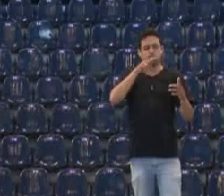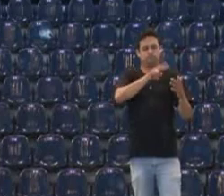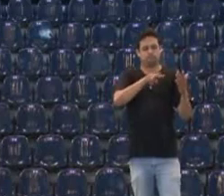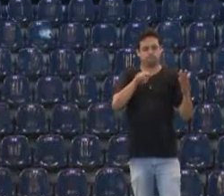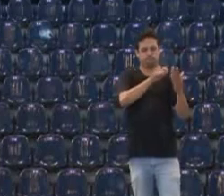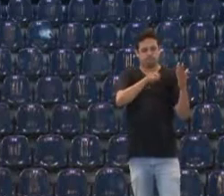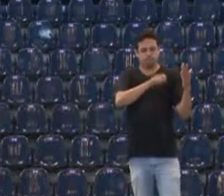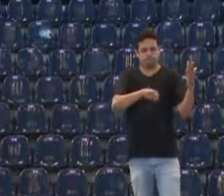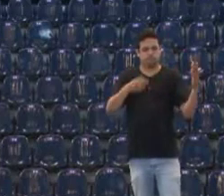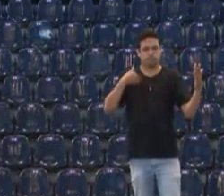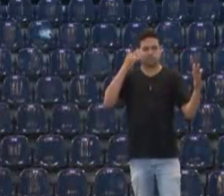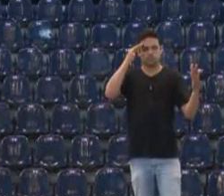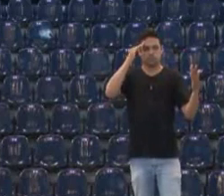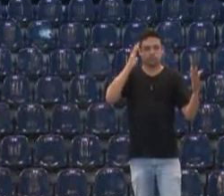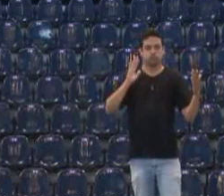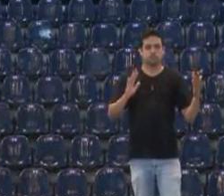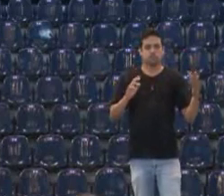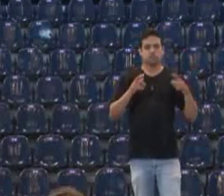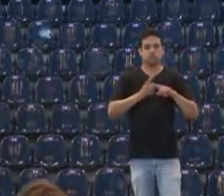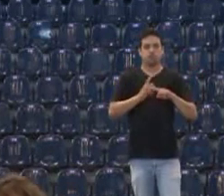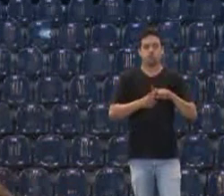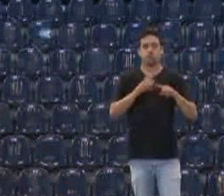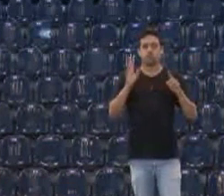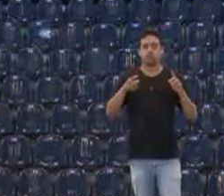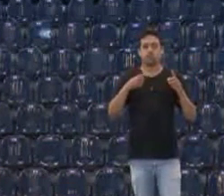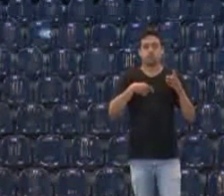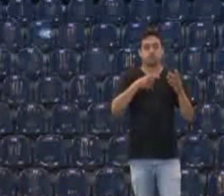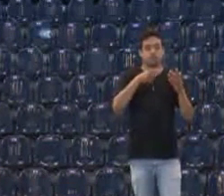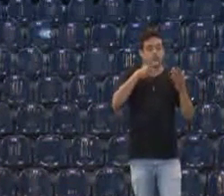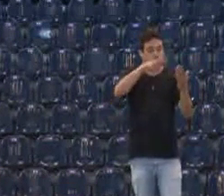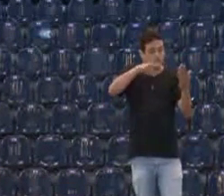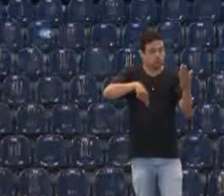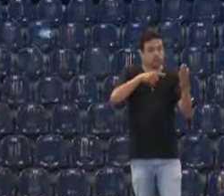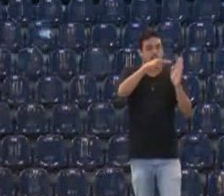tinha um aluno que, para eu corrigir a redação dele, ele tinha que ler para mim.